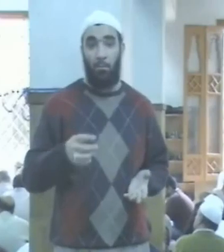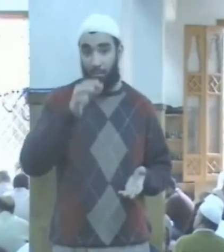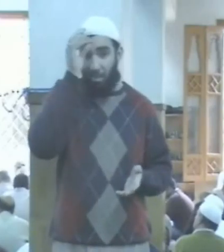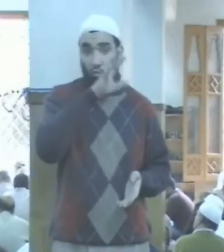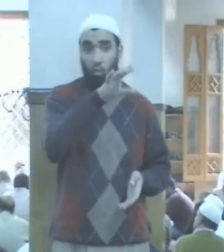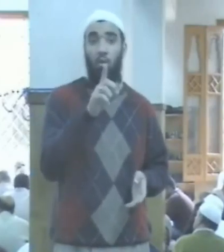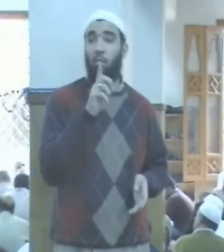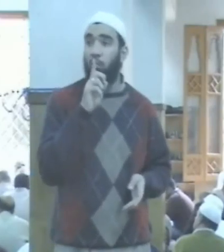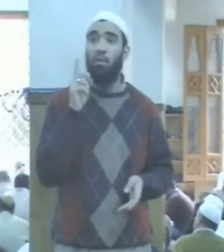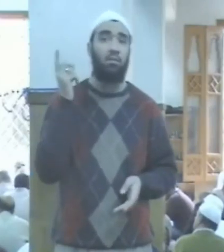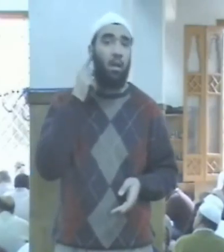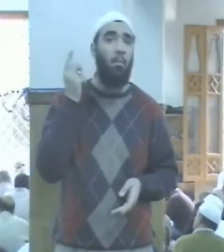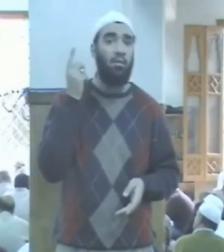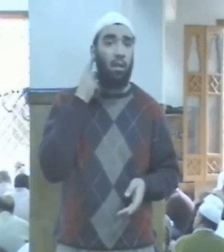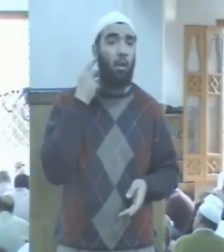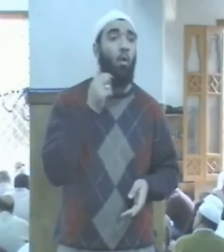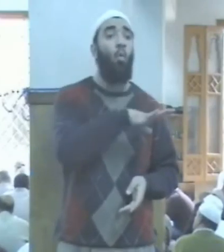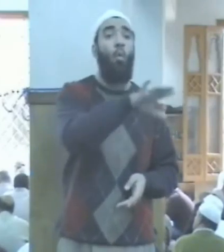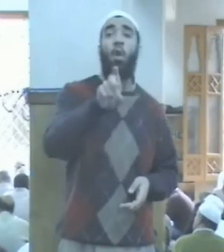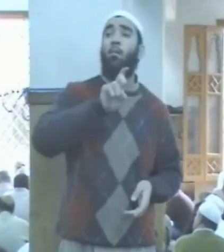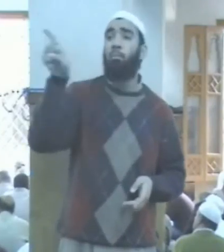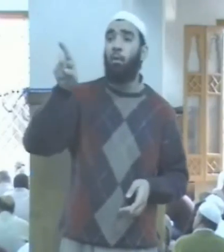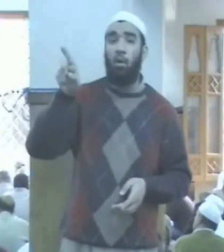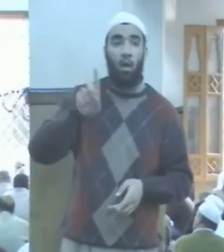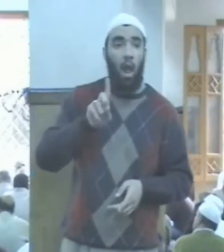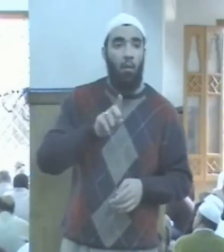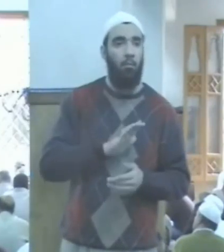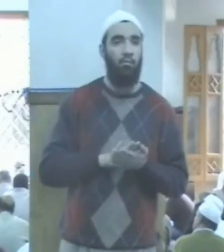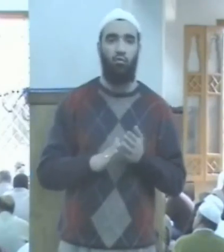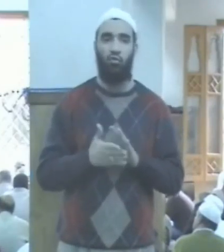نسمع هذا كثيرا ولا ننكر،